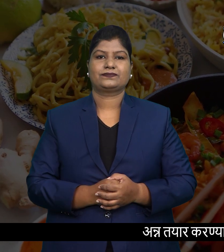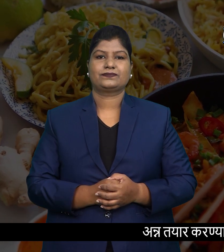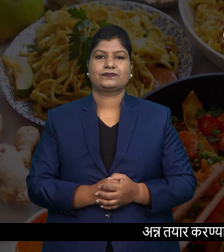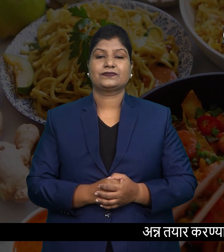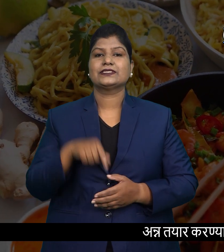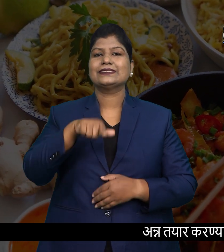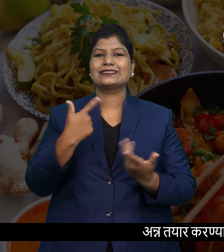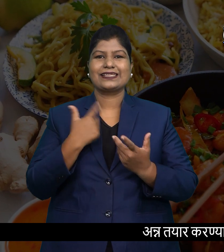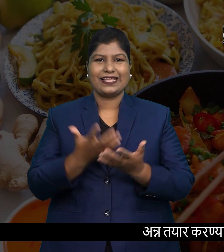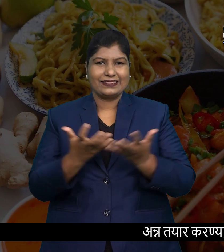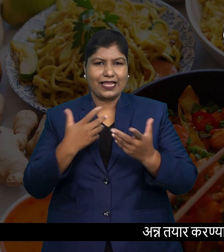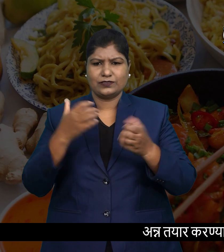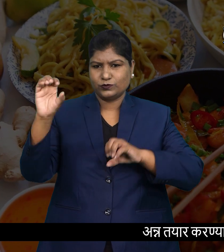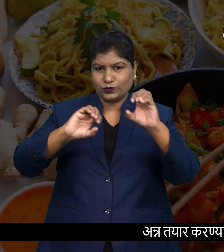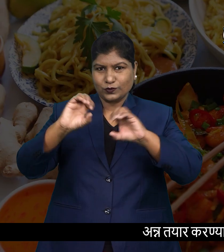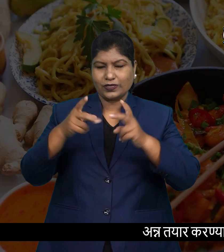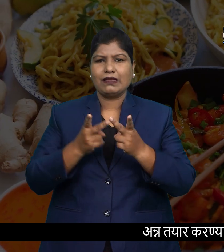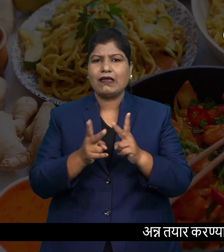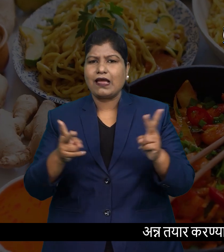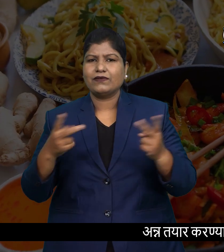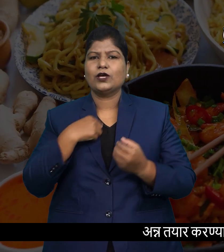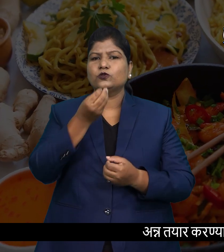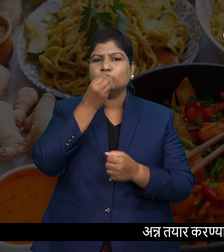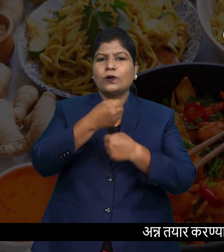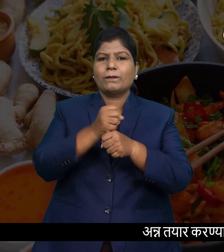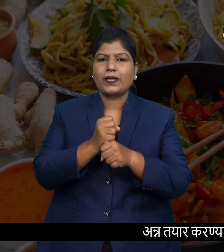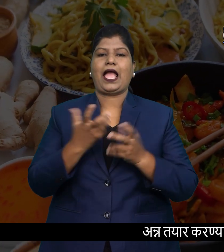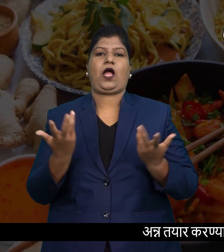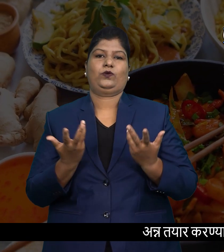अन्न तयार करण्यासाठी आवश्यक असलेले घटक,